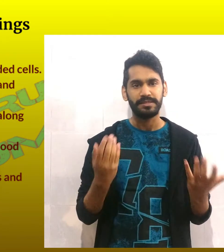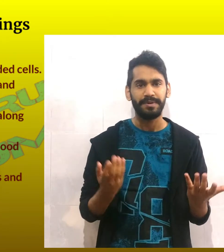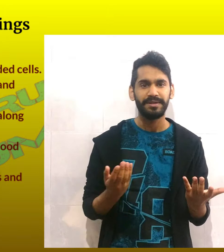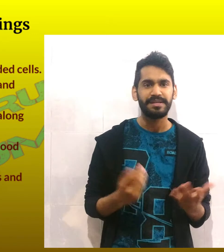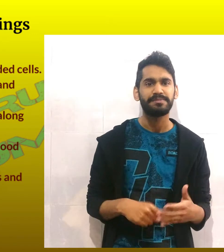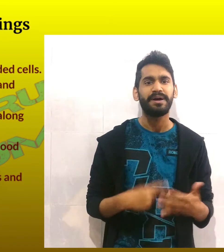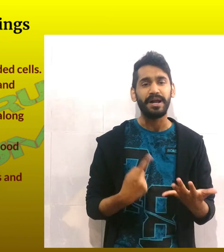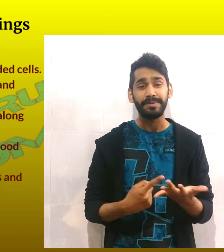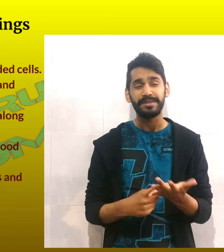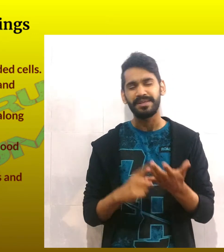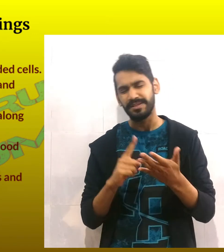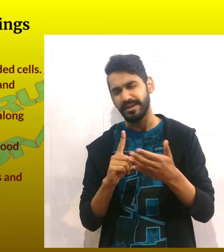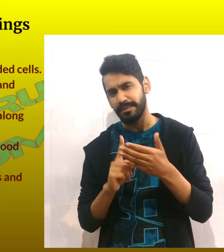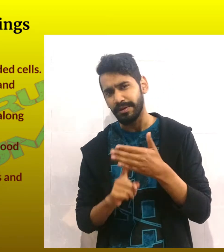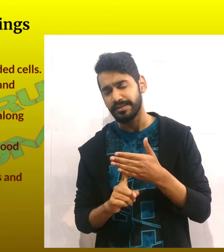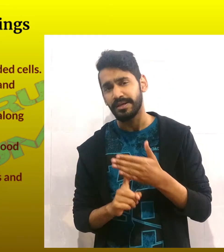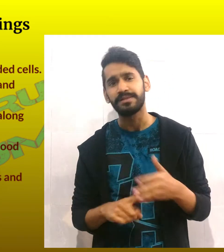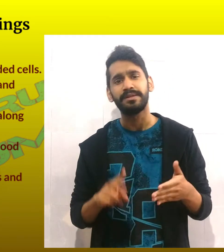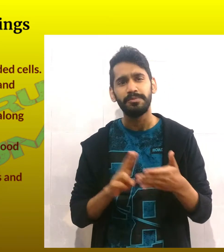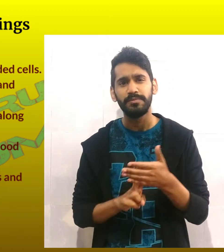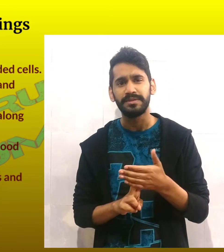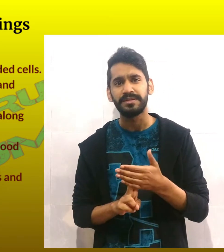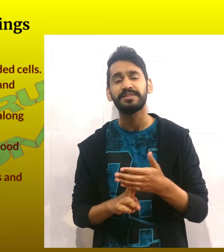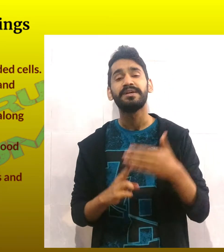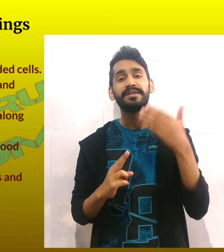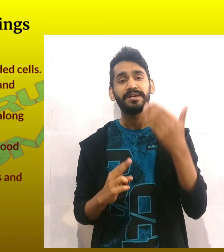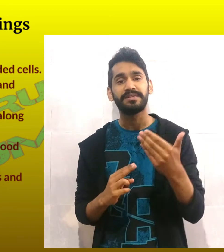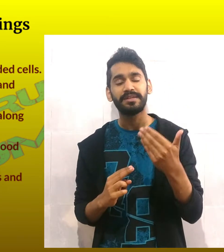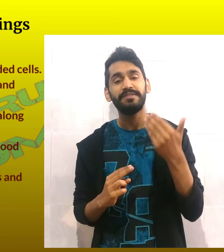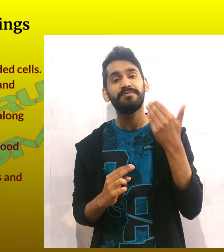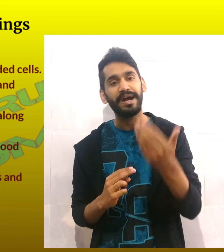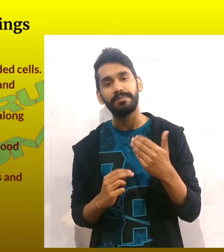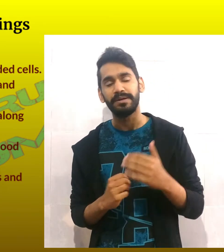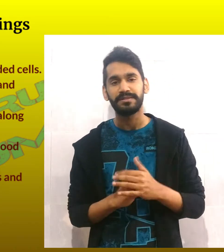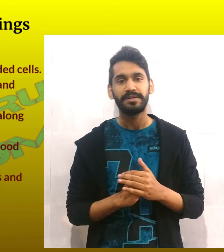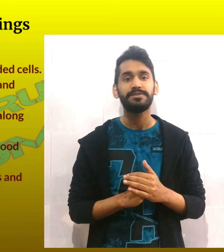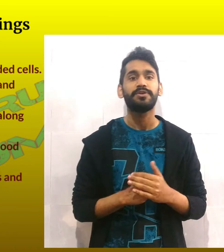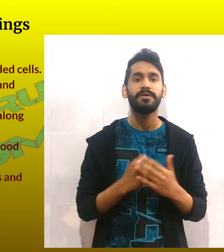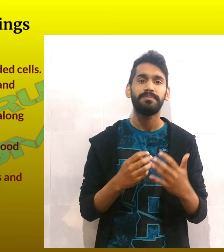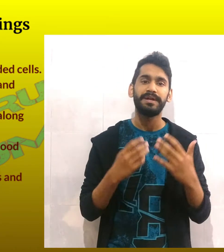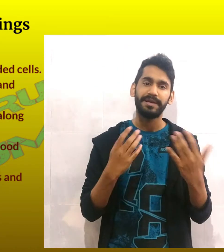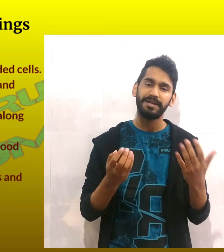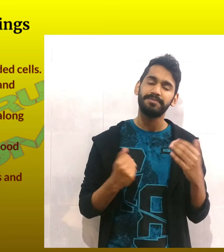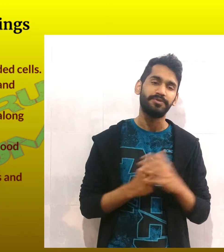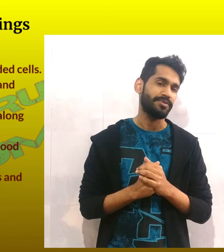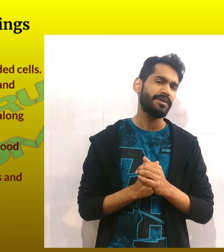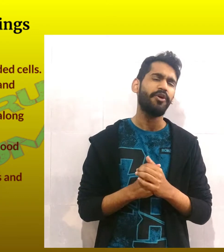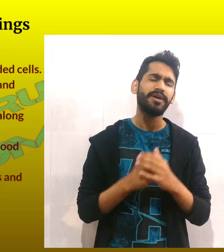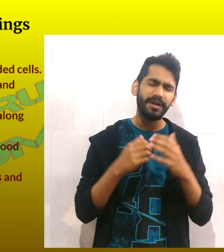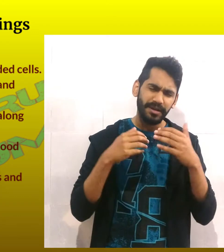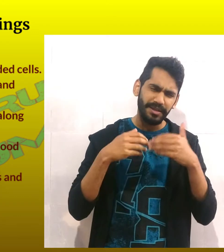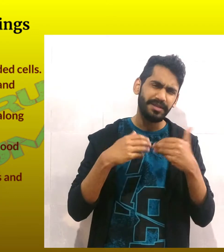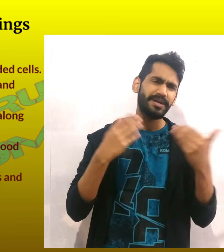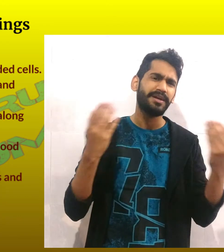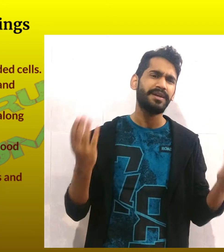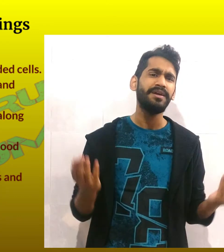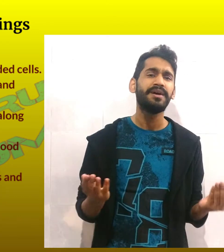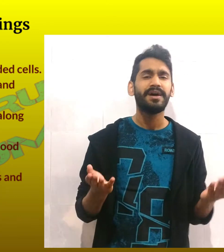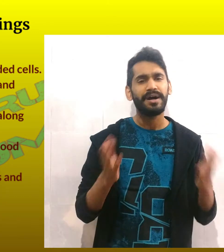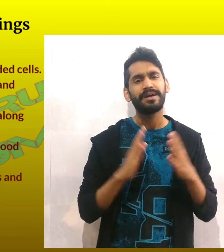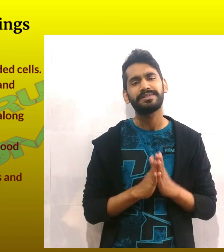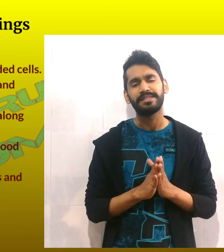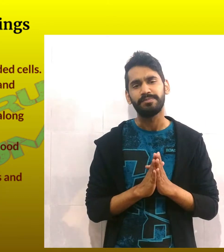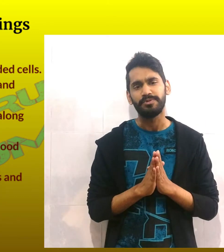उन सस्पेंडेड सेल्स में आरबीसीज जैसे कि रेड ब्लड सेल्स, डब्ल्यूबीसीज जैसे कि वाइट ब्लड सेल्स, और प्लेटलेट्स भी होते हैं, और कई तरह